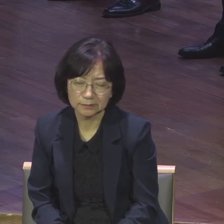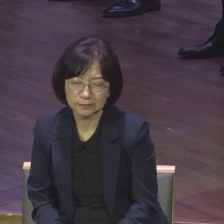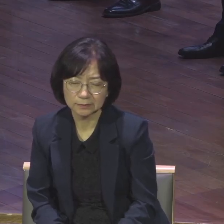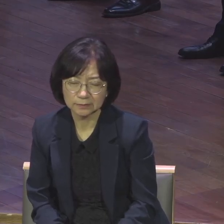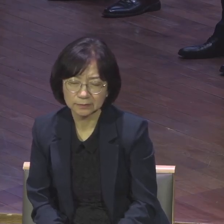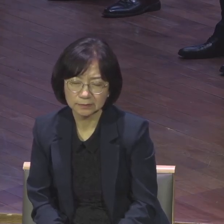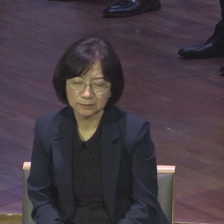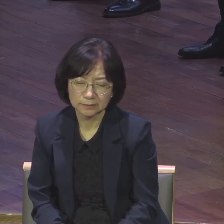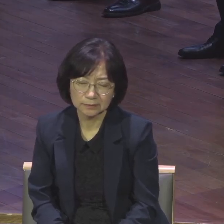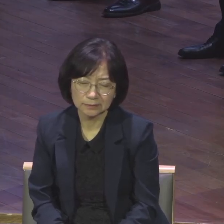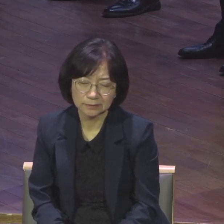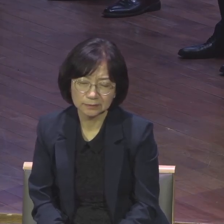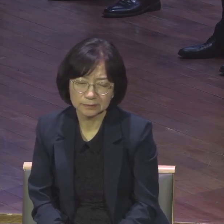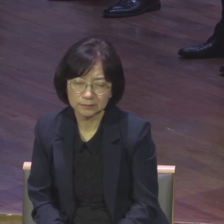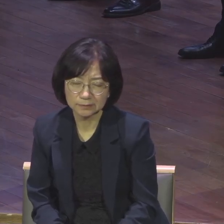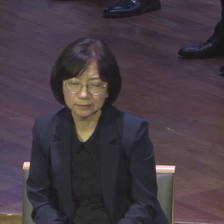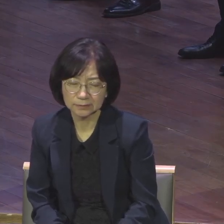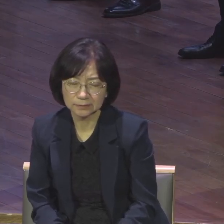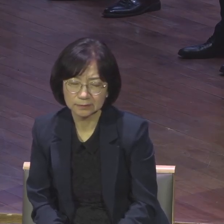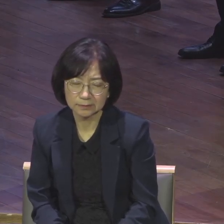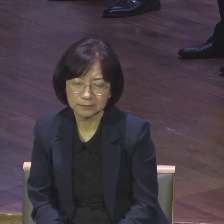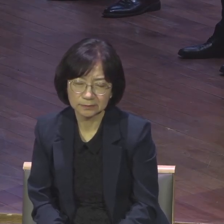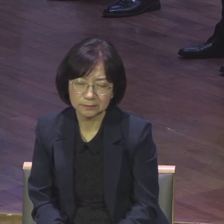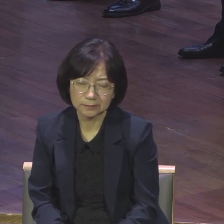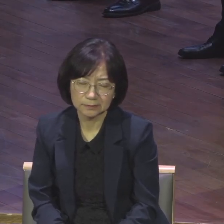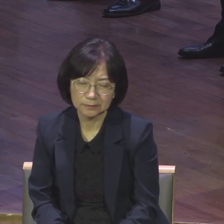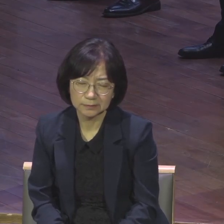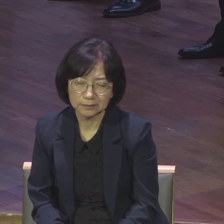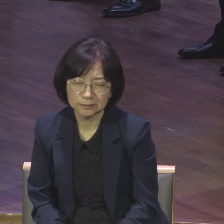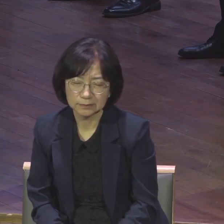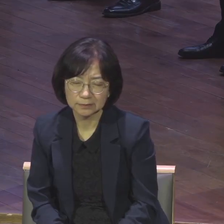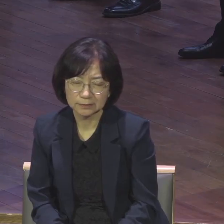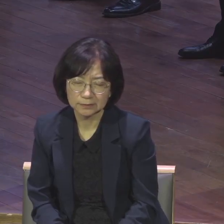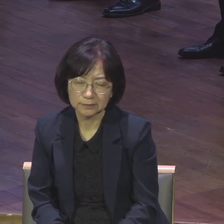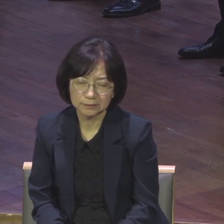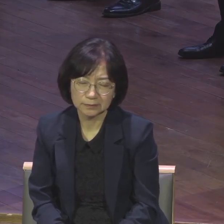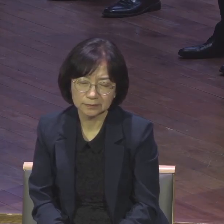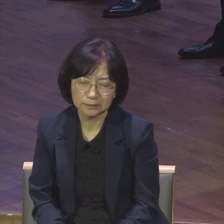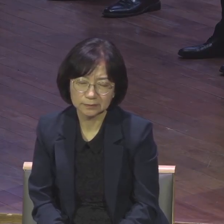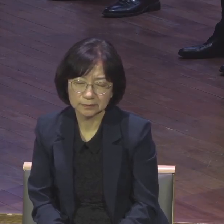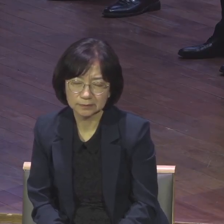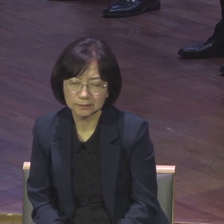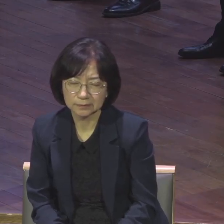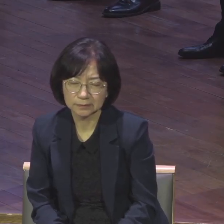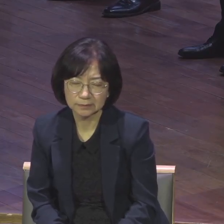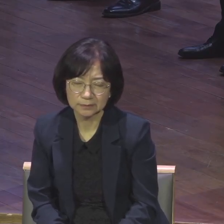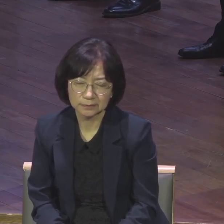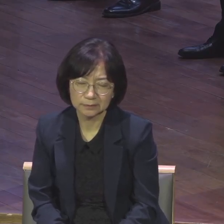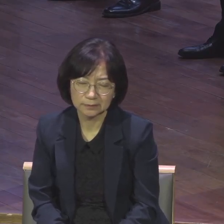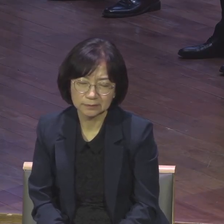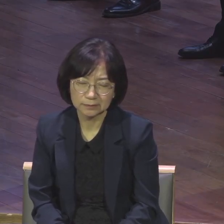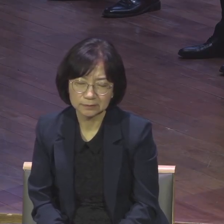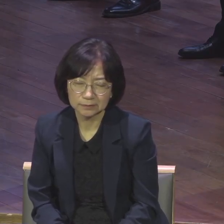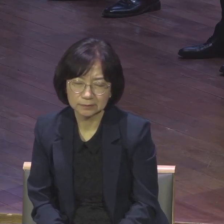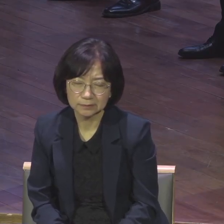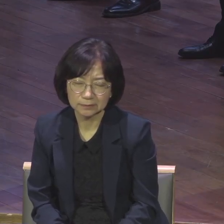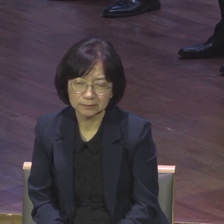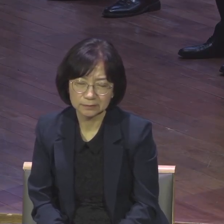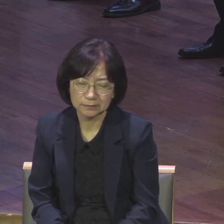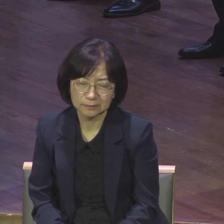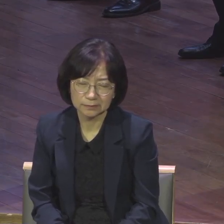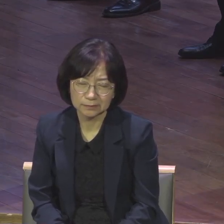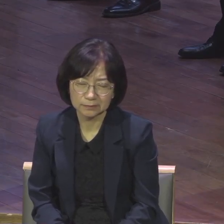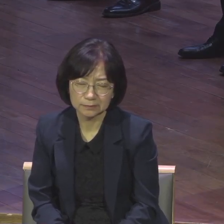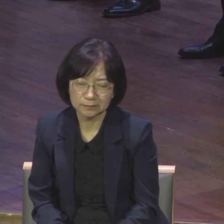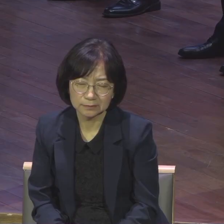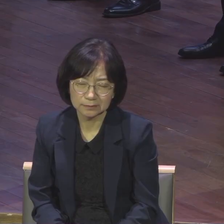시간 주의 성령으로 역사하여 주시옵소서. 아버지 하나님께서 이 시간에 주시옵소서. 확신합니다. 하나님 우리